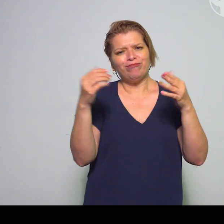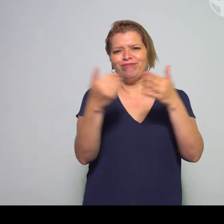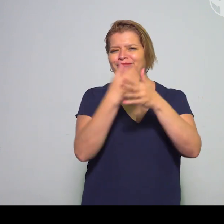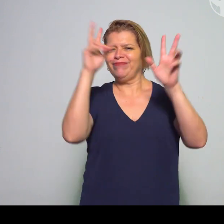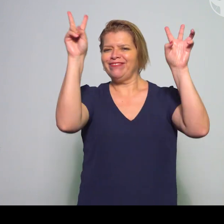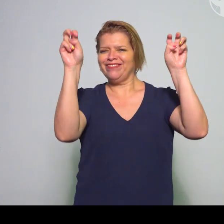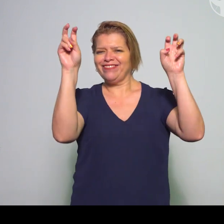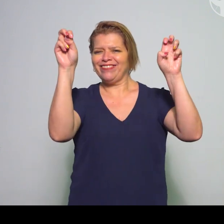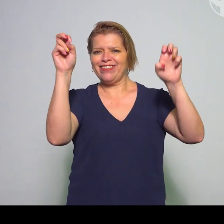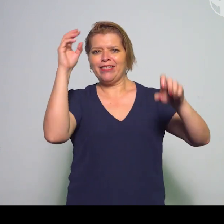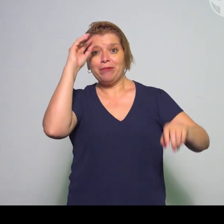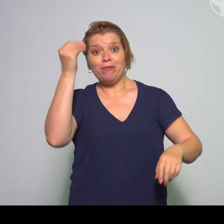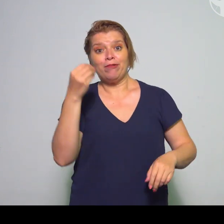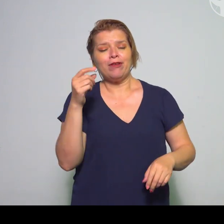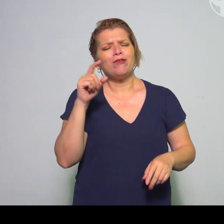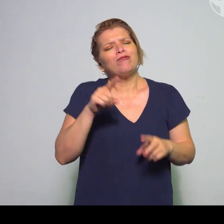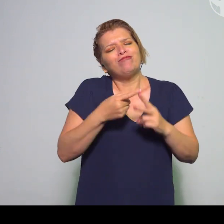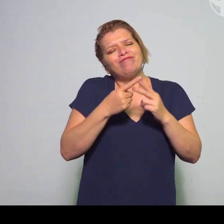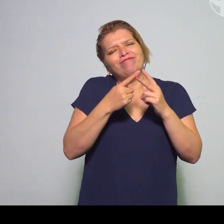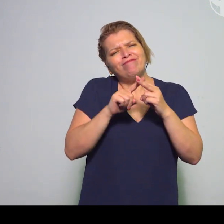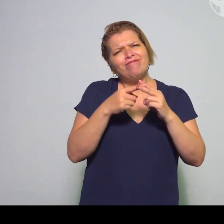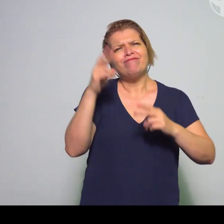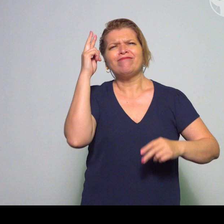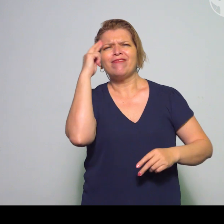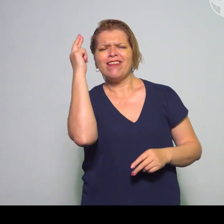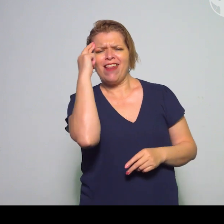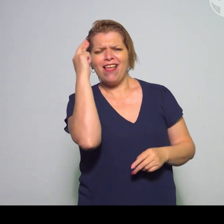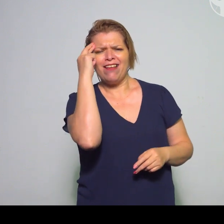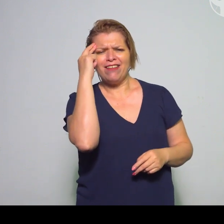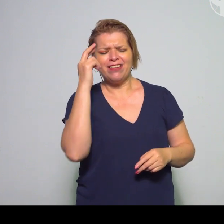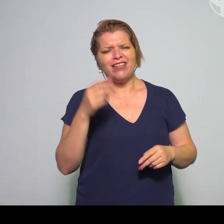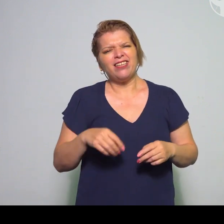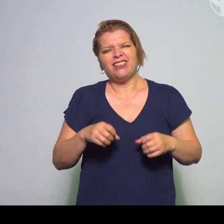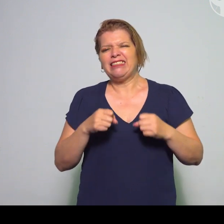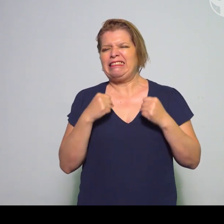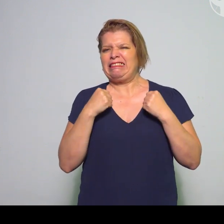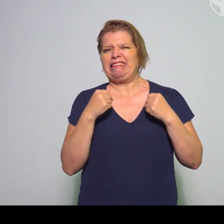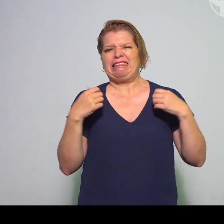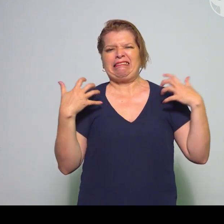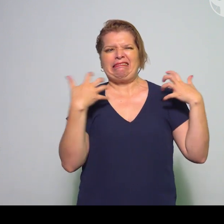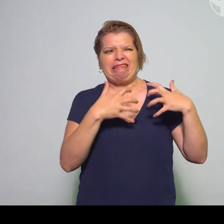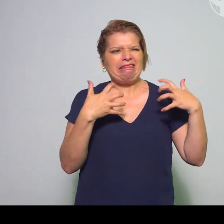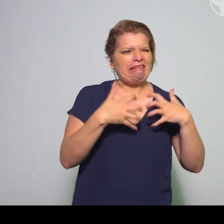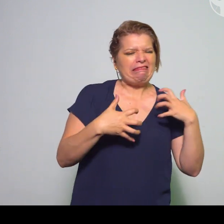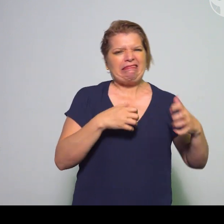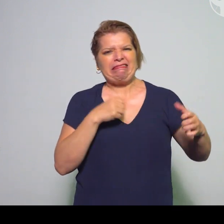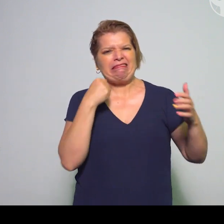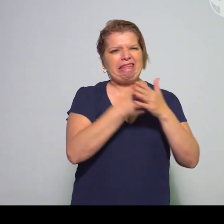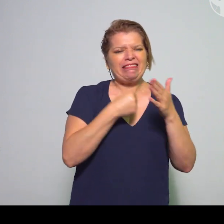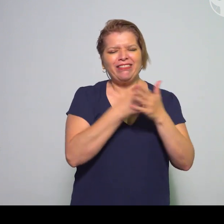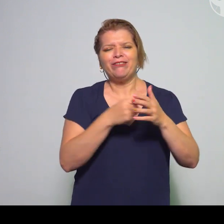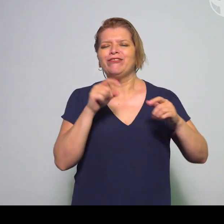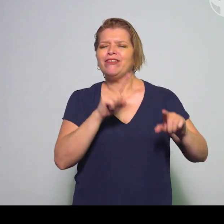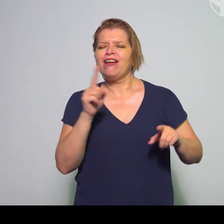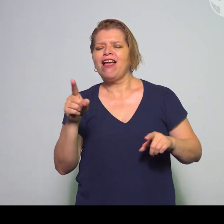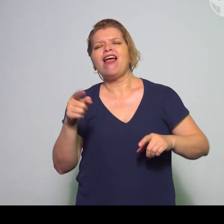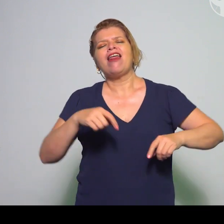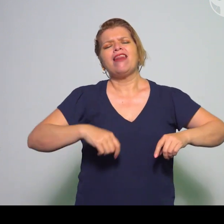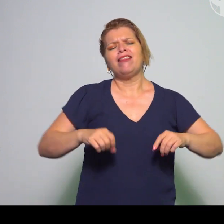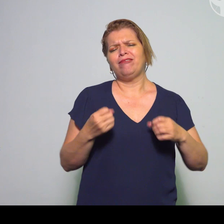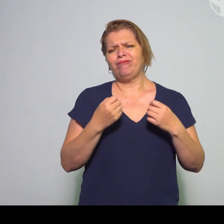Reinicio? Porque yo me recuerdo que cuando estamos trabajando en esos inicios desde la casa, el estrés que nos producía